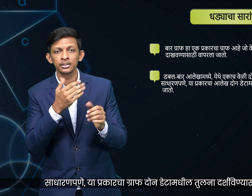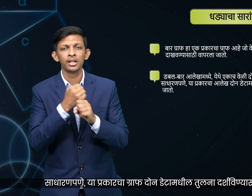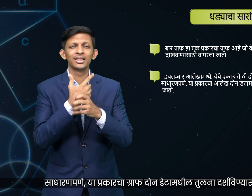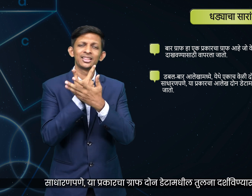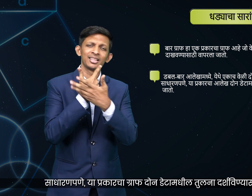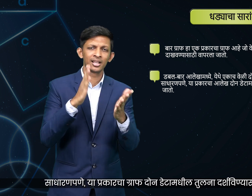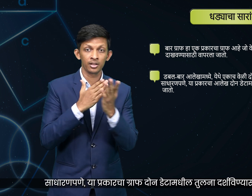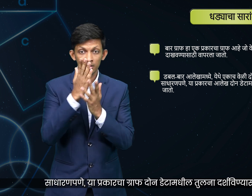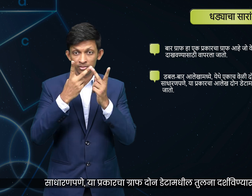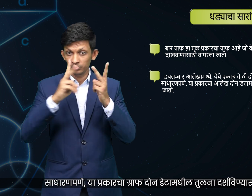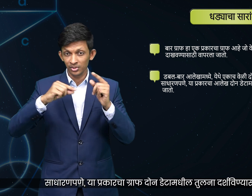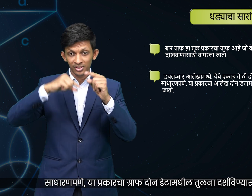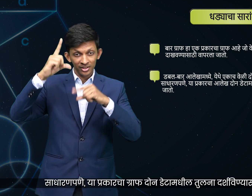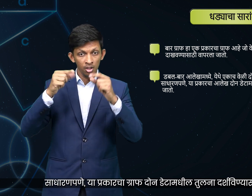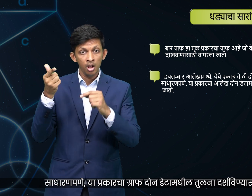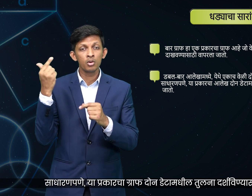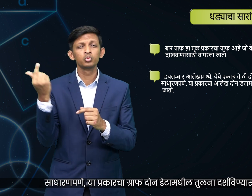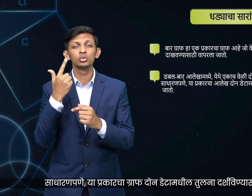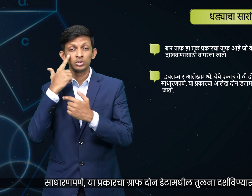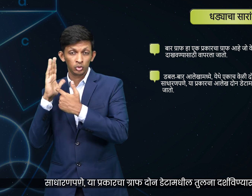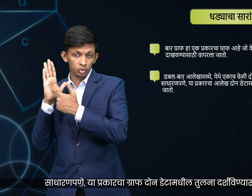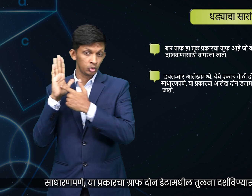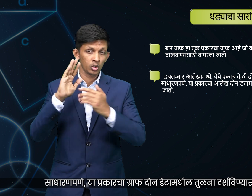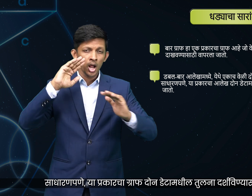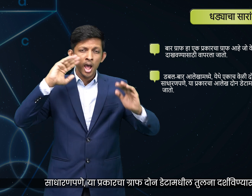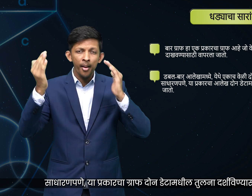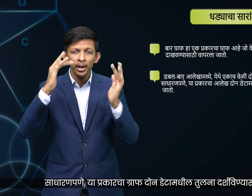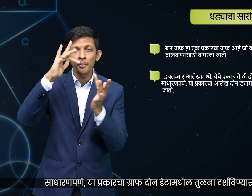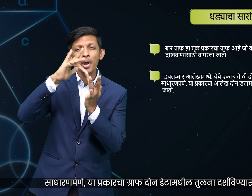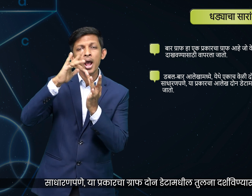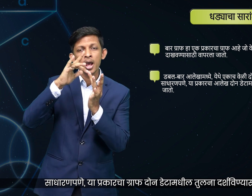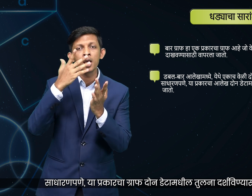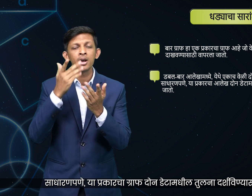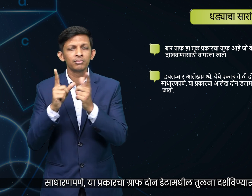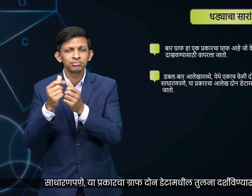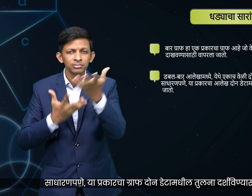या प्रकारचा ग्राफ 2 डेटामधील तुलना दर्शवण्यासाठी वापरला जातो.